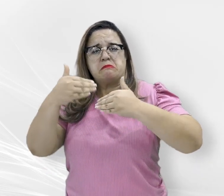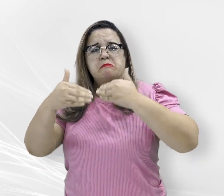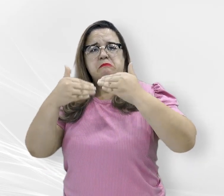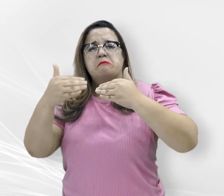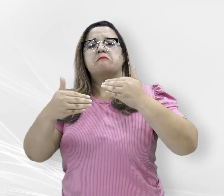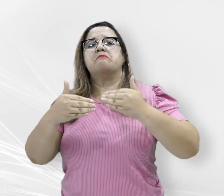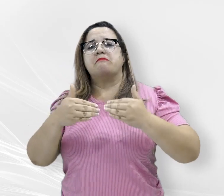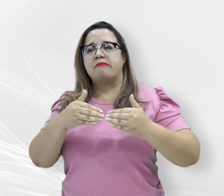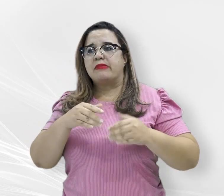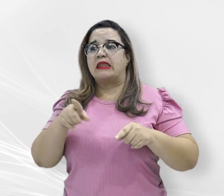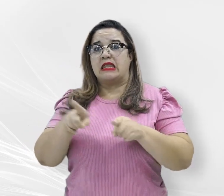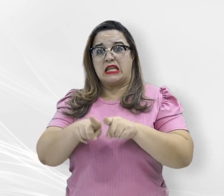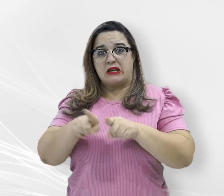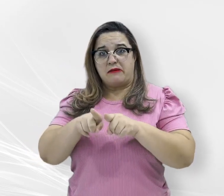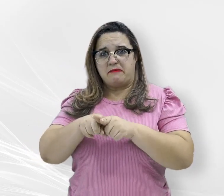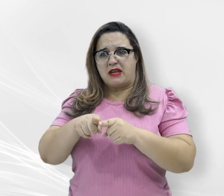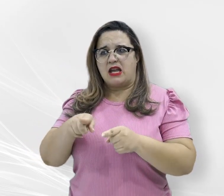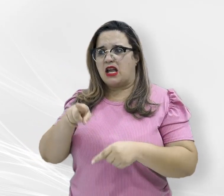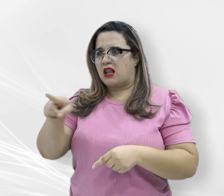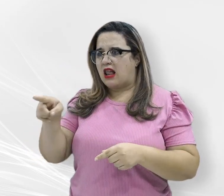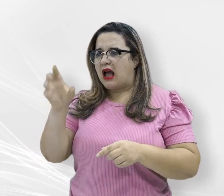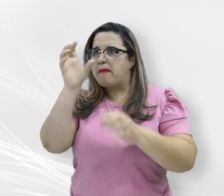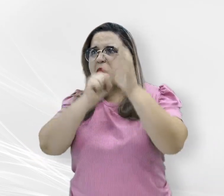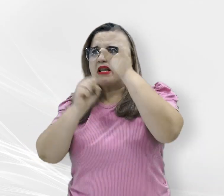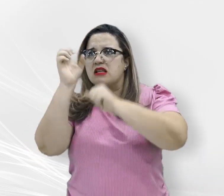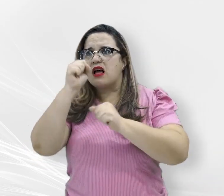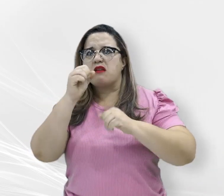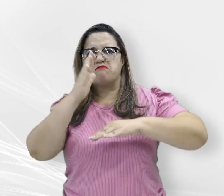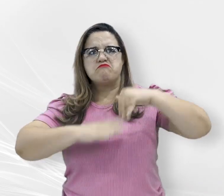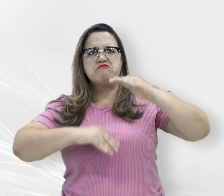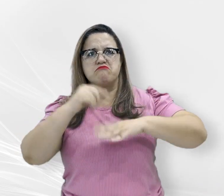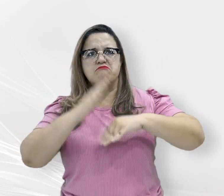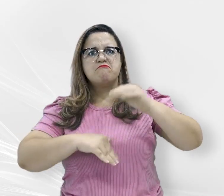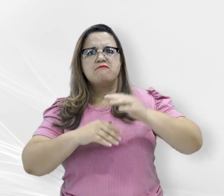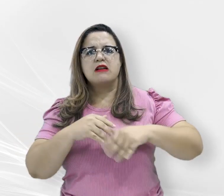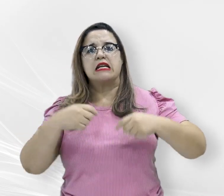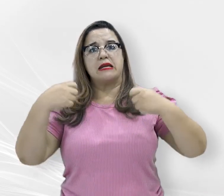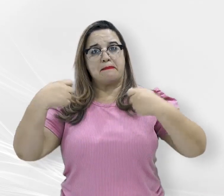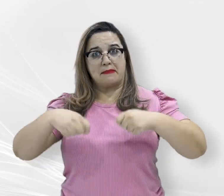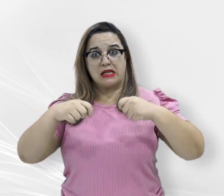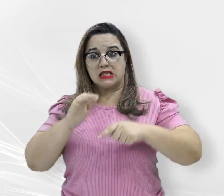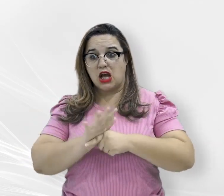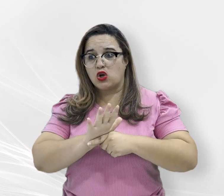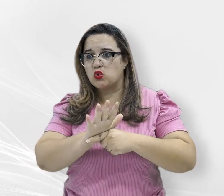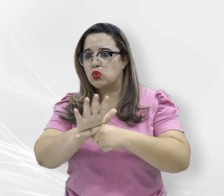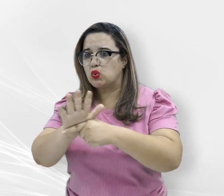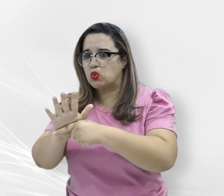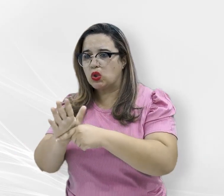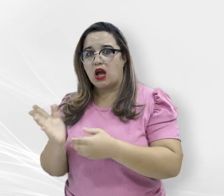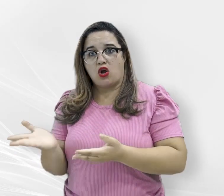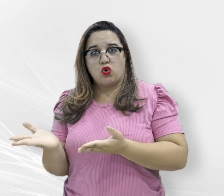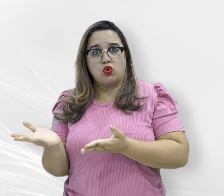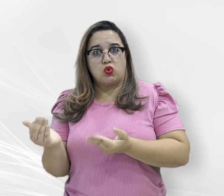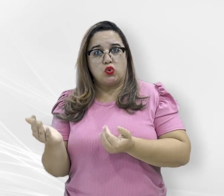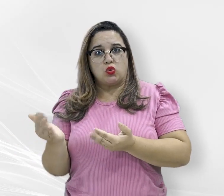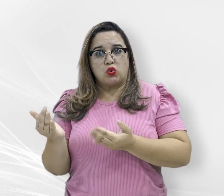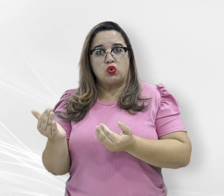e ainda o fazem em detrimento da aprendizagem profissional que proporciona aos adolescentes e jovens esses elementos de proteção e